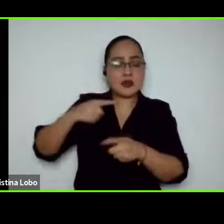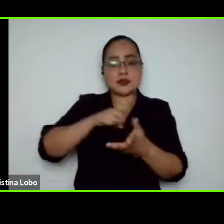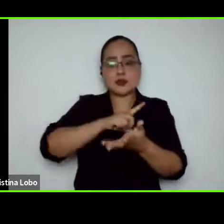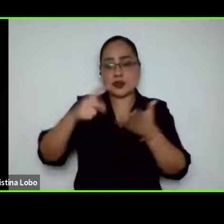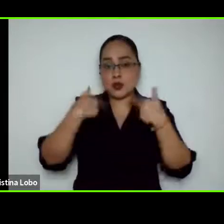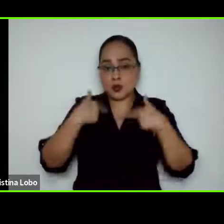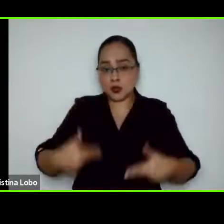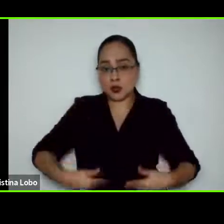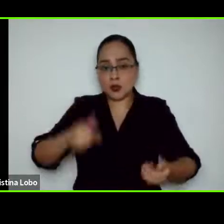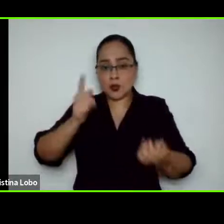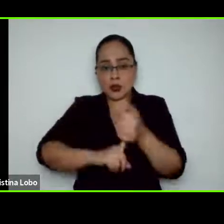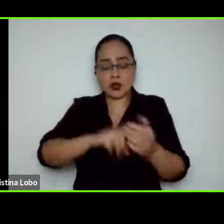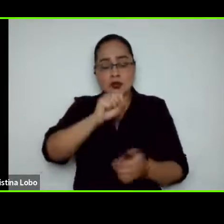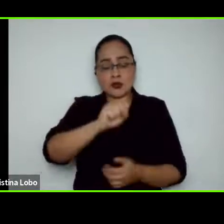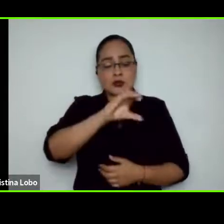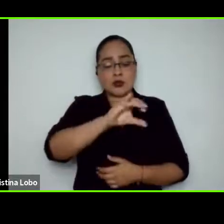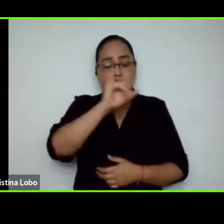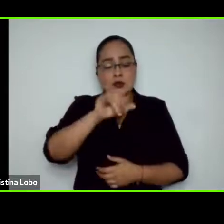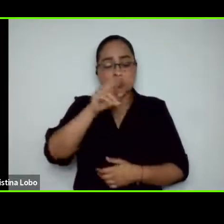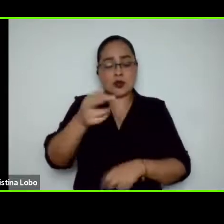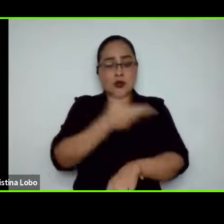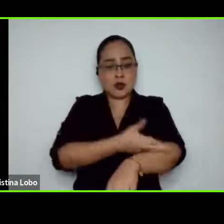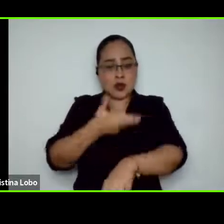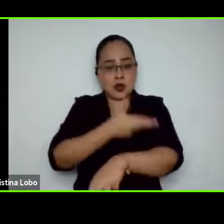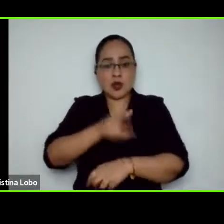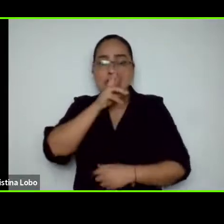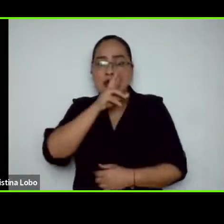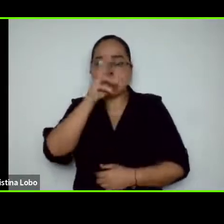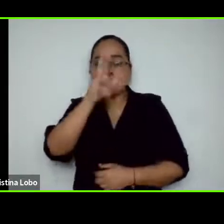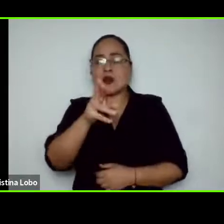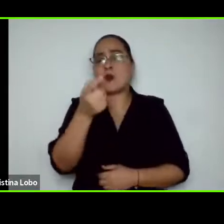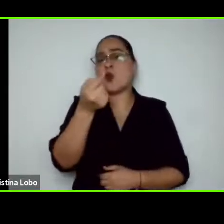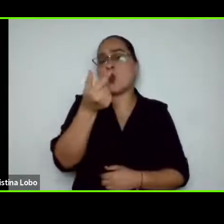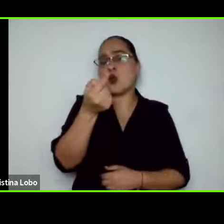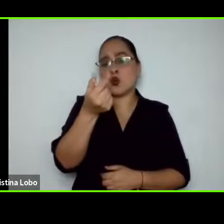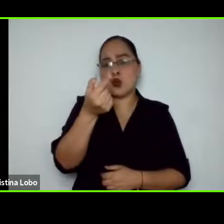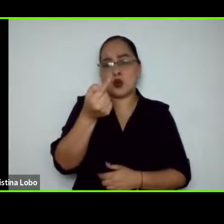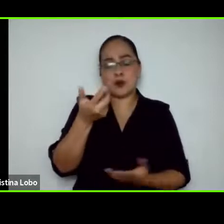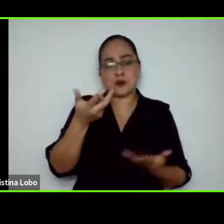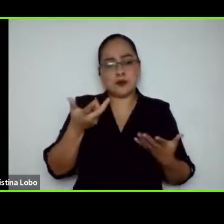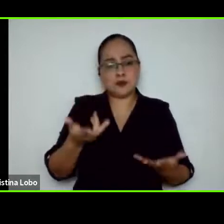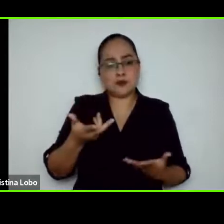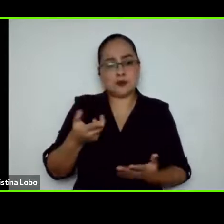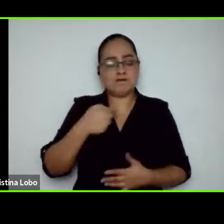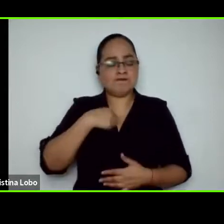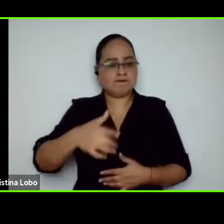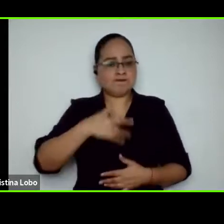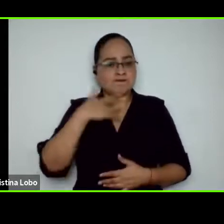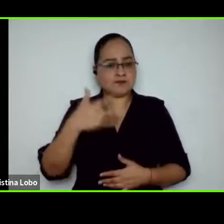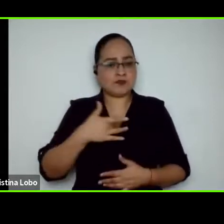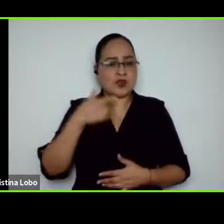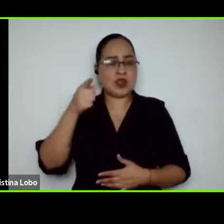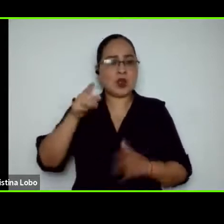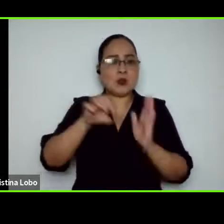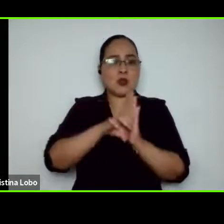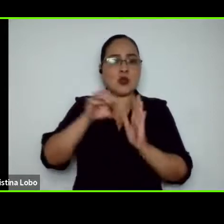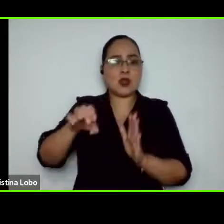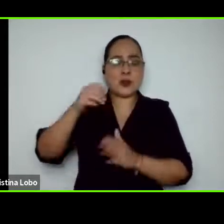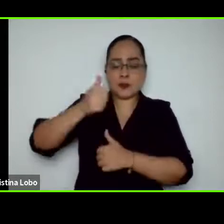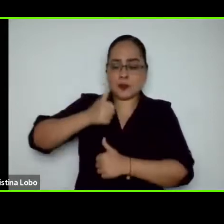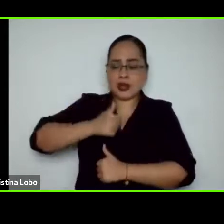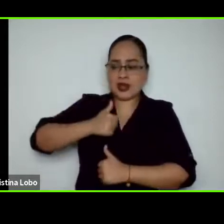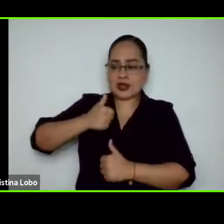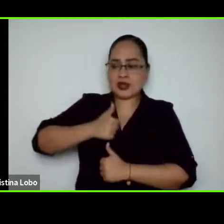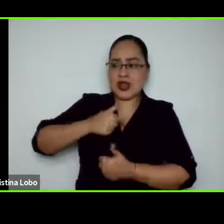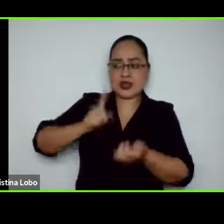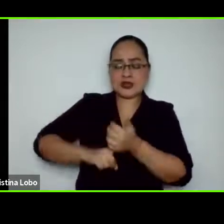se resolvían en la Suprema Corte eran muy pocos en realidad. Hubo el caso de los militares enfermos de VIH o